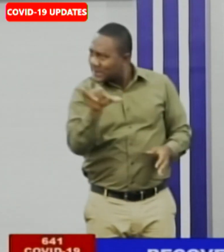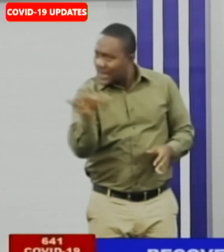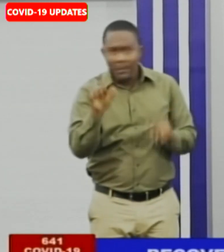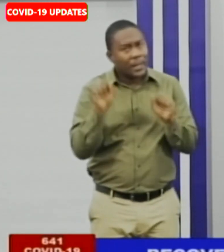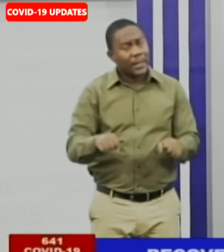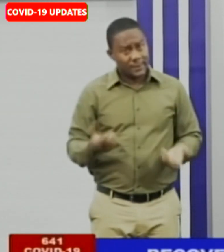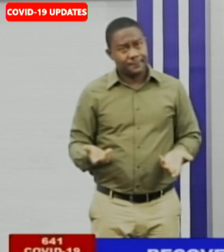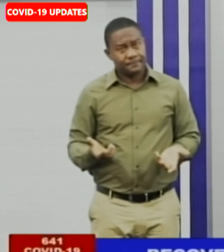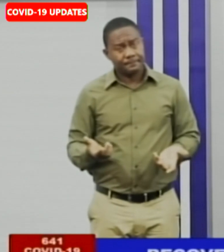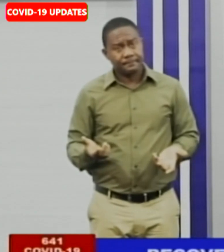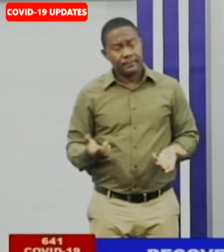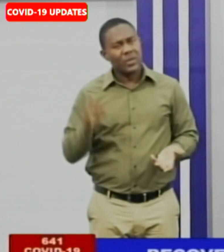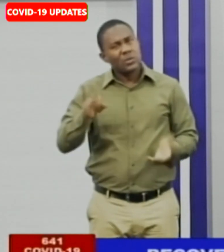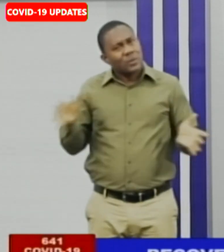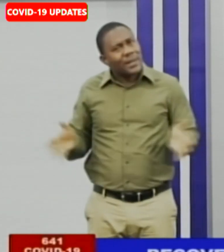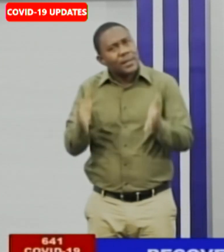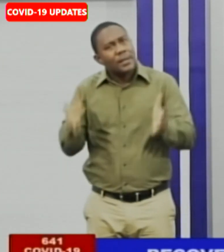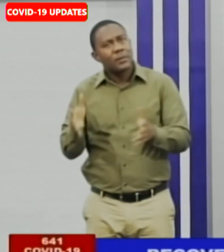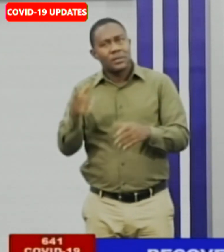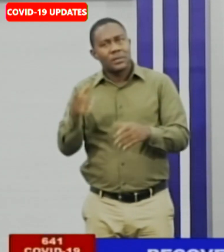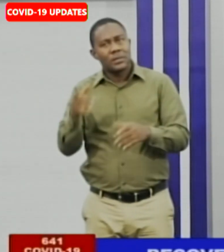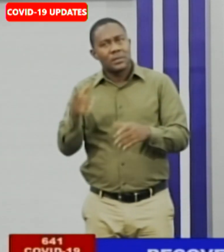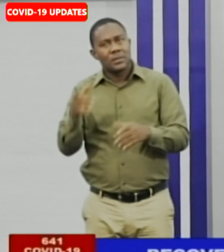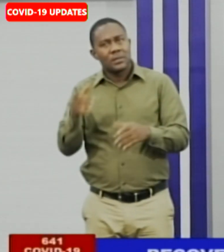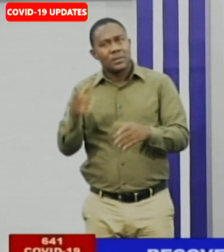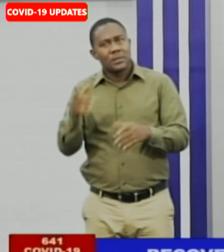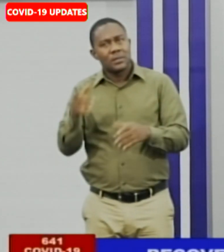jualade mi hiana mi be mi na mi ajidepo.